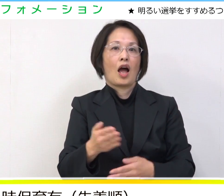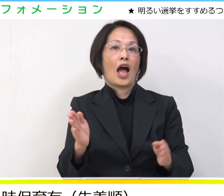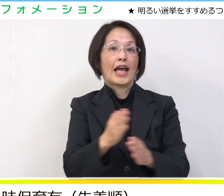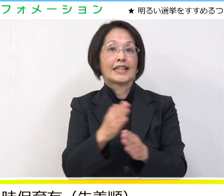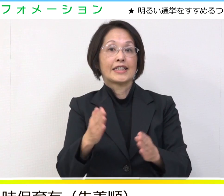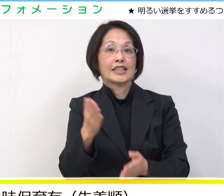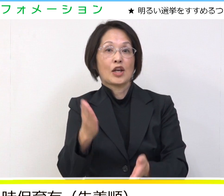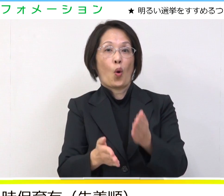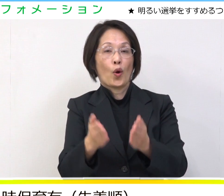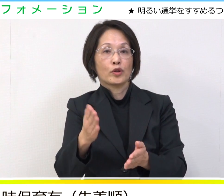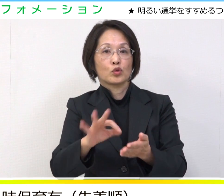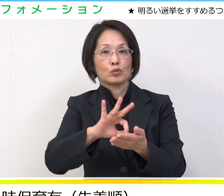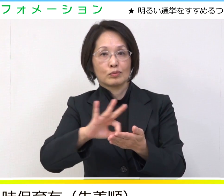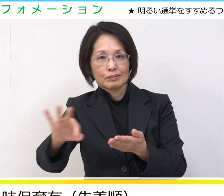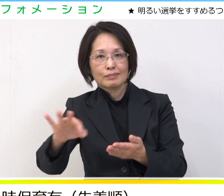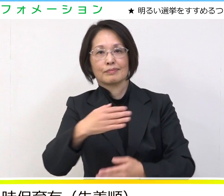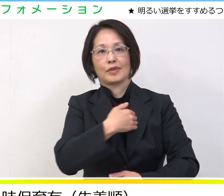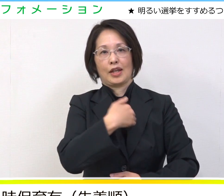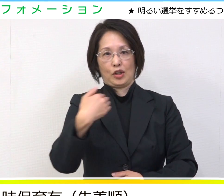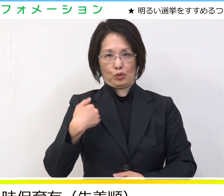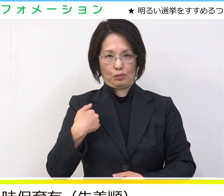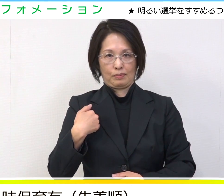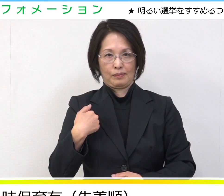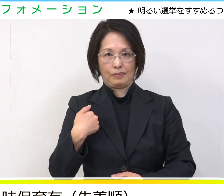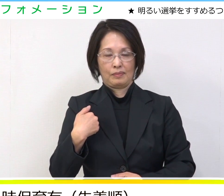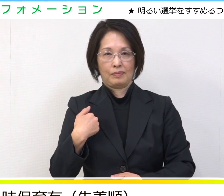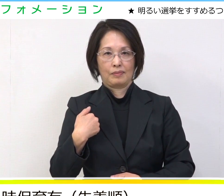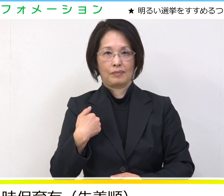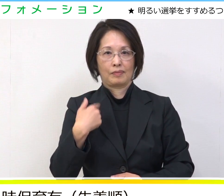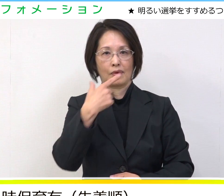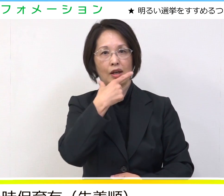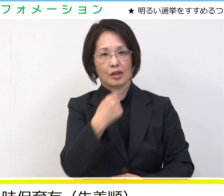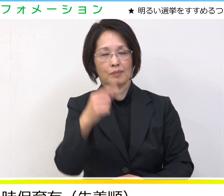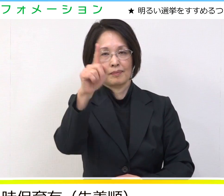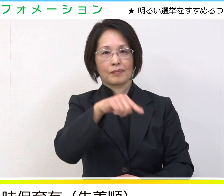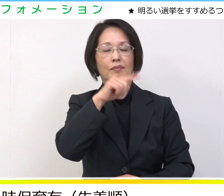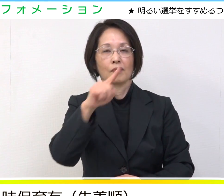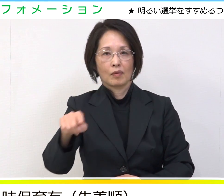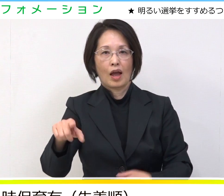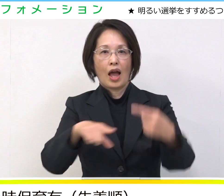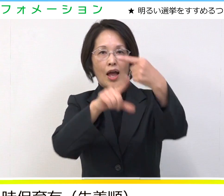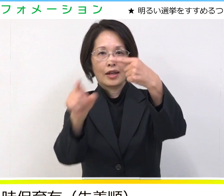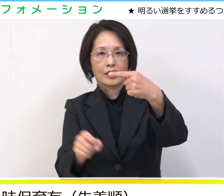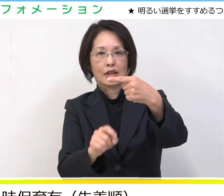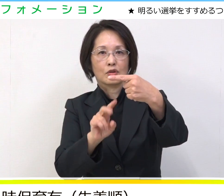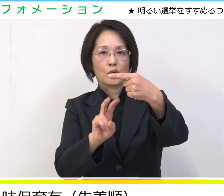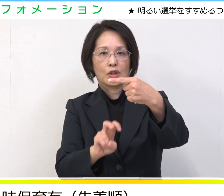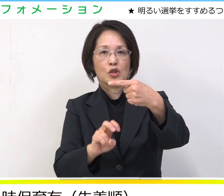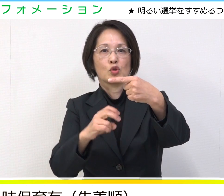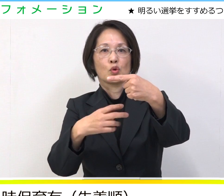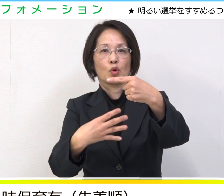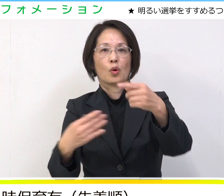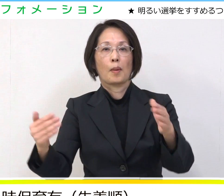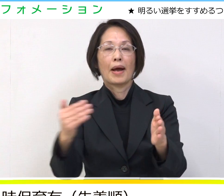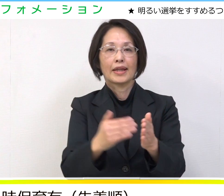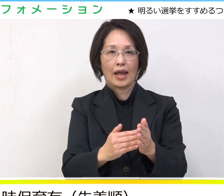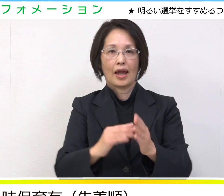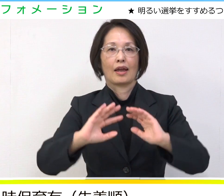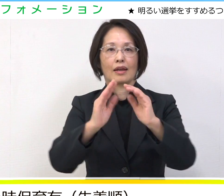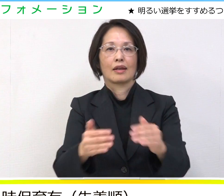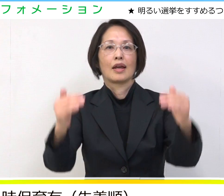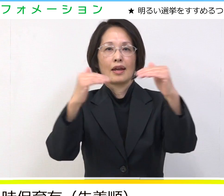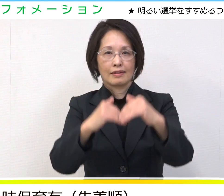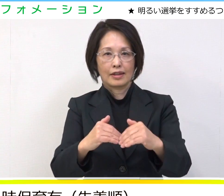が可能ですご希望の方は1月24日までに